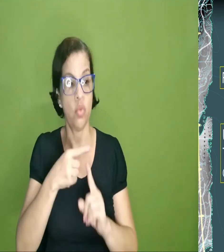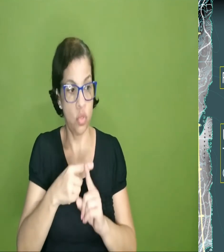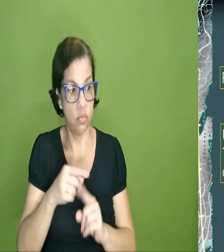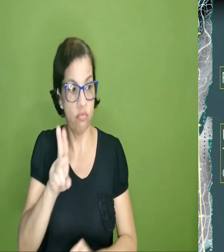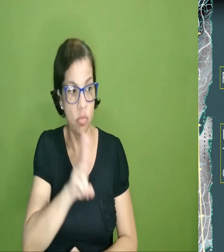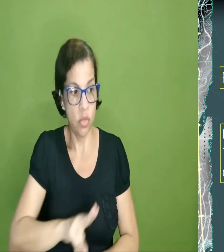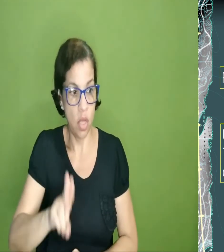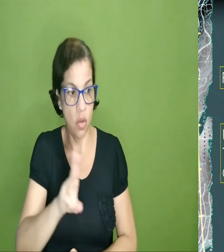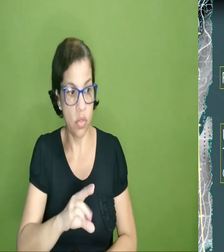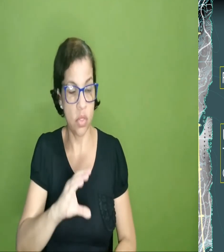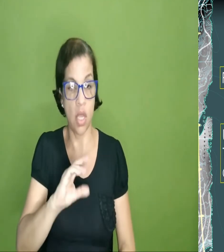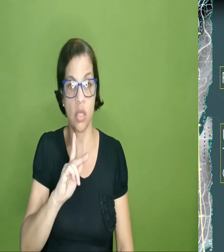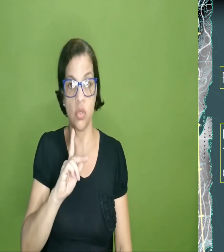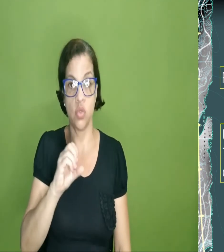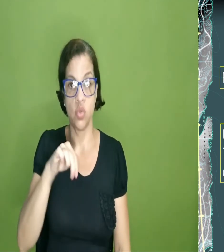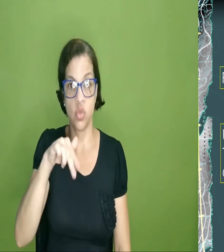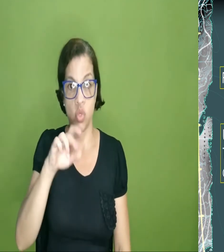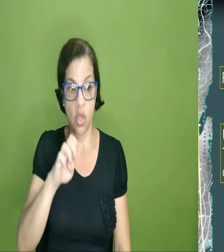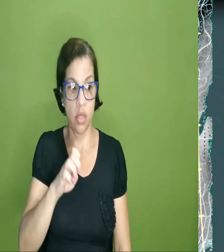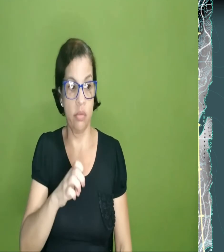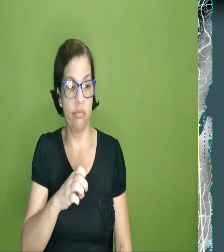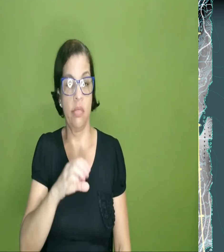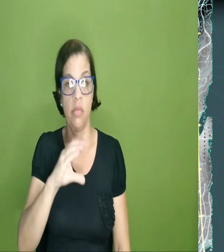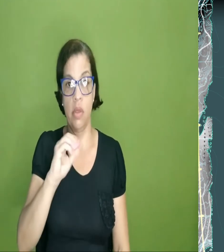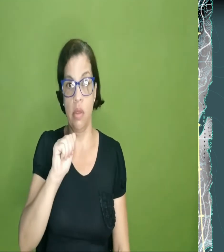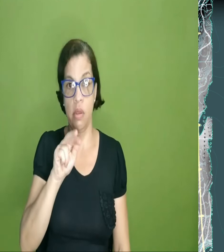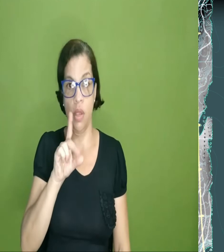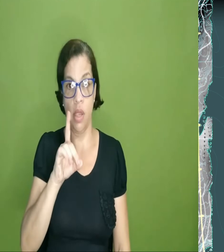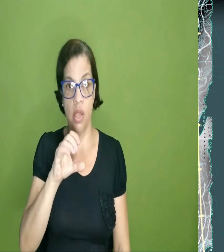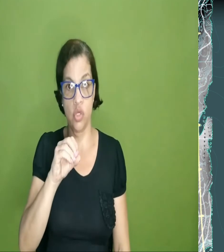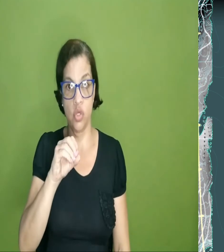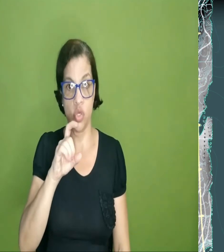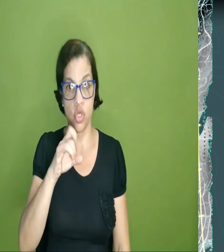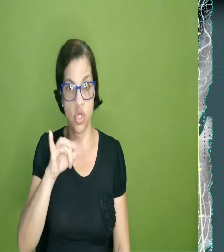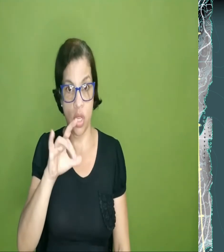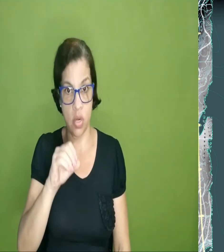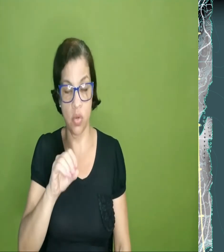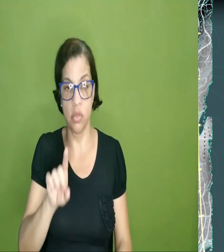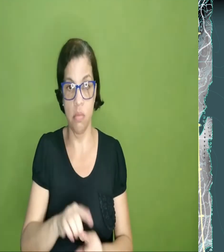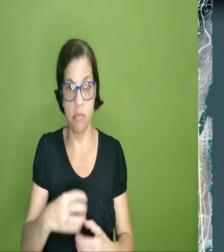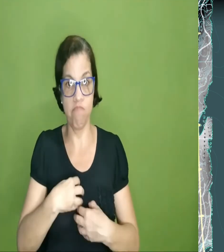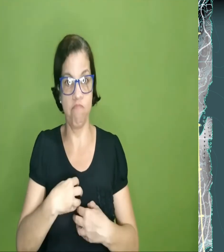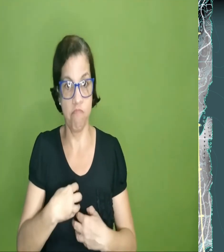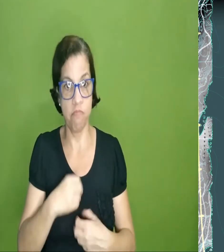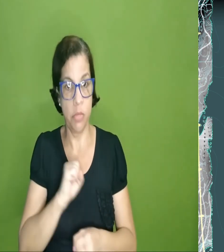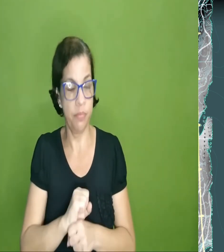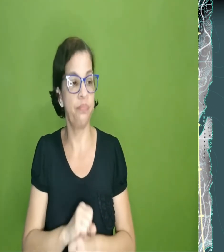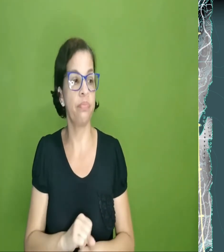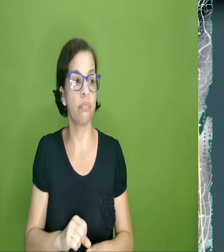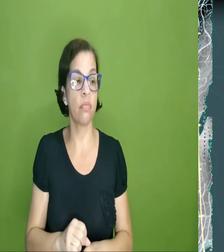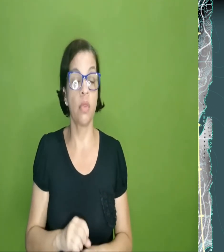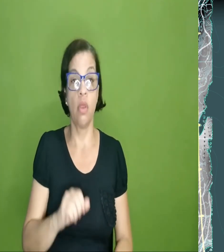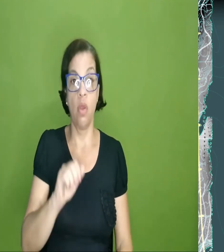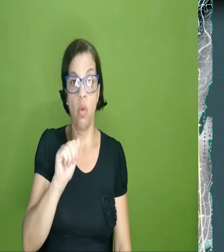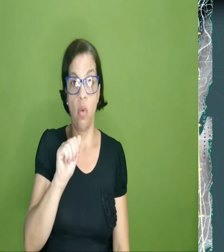cardiogênico e na parada cardiorrespiratória. Fármacos adrenérgicos de ação direta também são úteis no